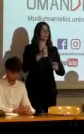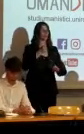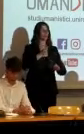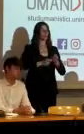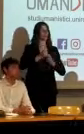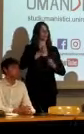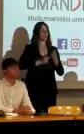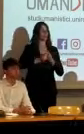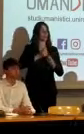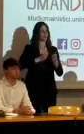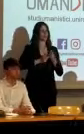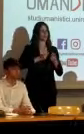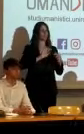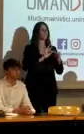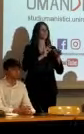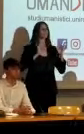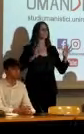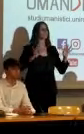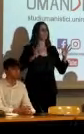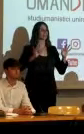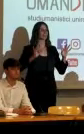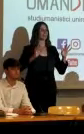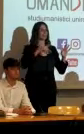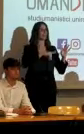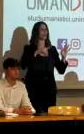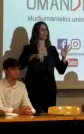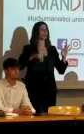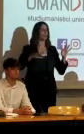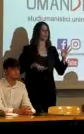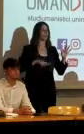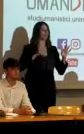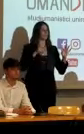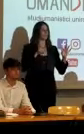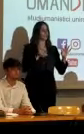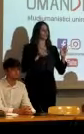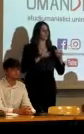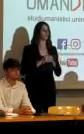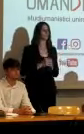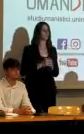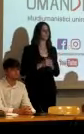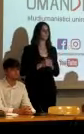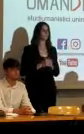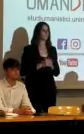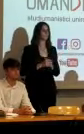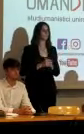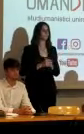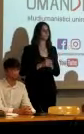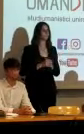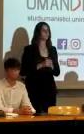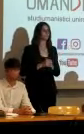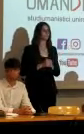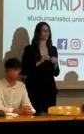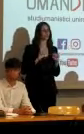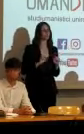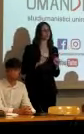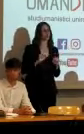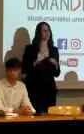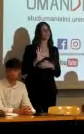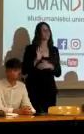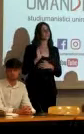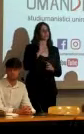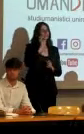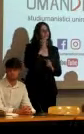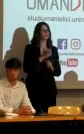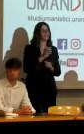che è comparsa prima nel PowerPoint, proprio all'inizio, una citazione da Machiavelli. Può sembrare così anacronistico, ma davvero